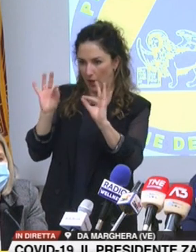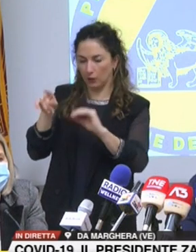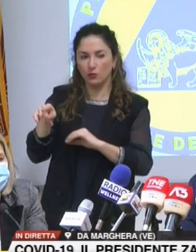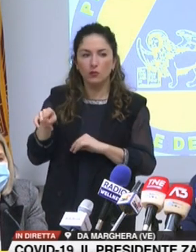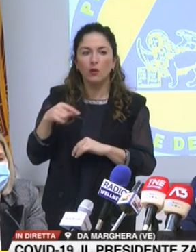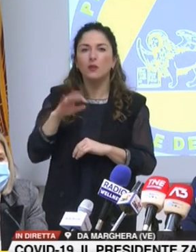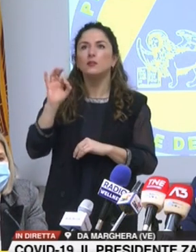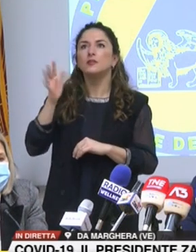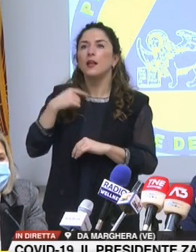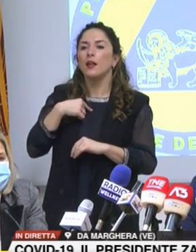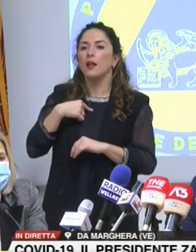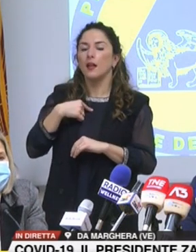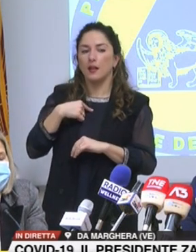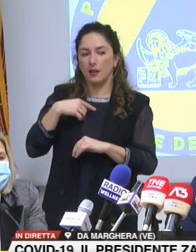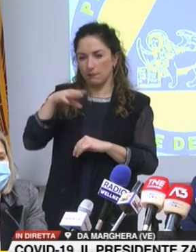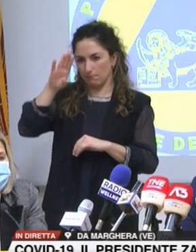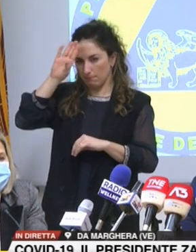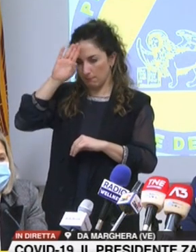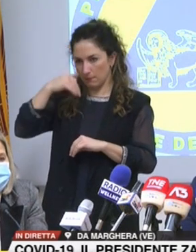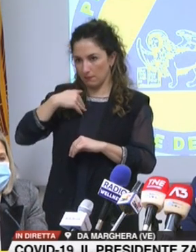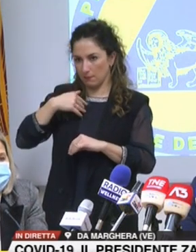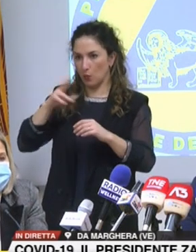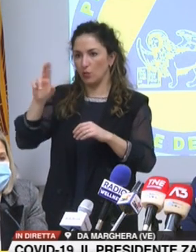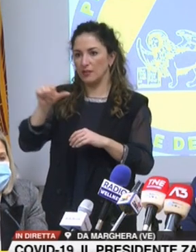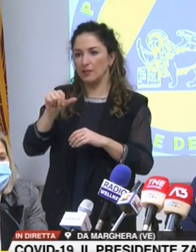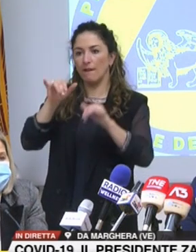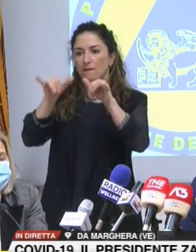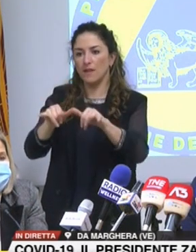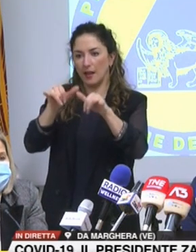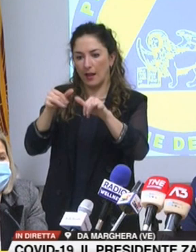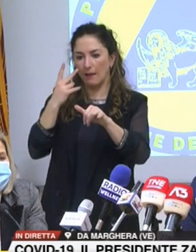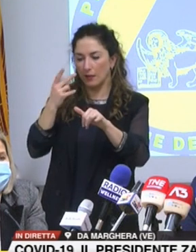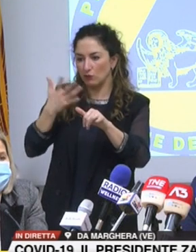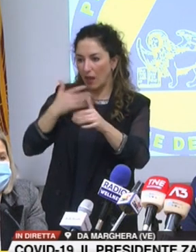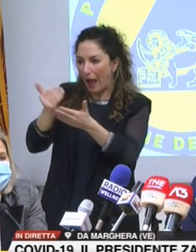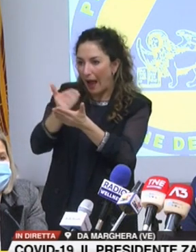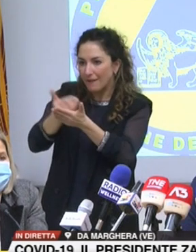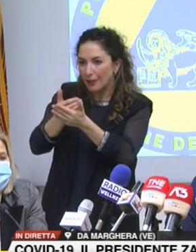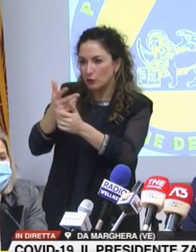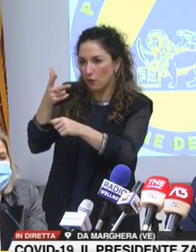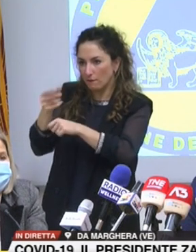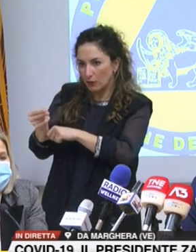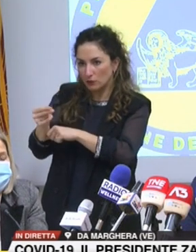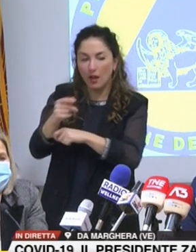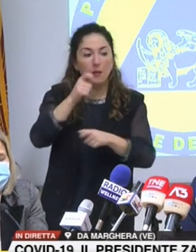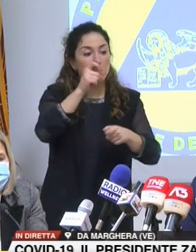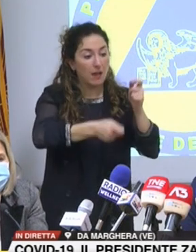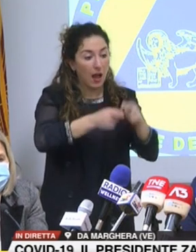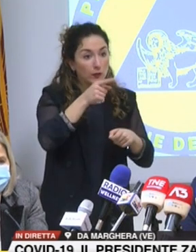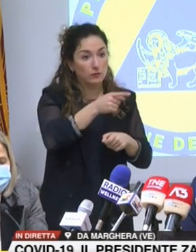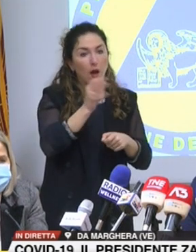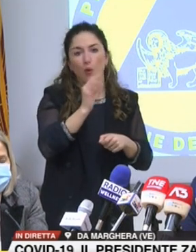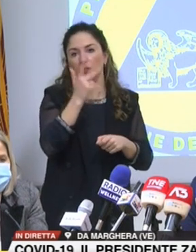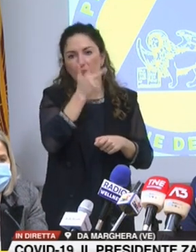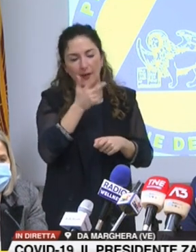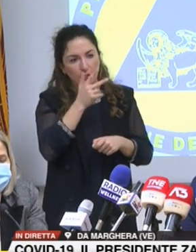sono a capo della gestione dell'USL di Venezia e vedo che avanzo vaccini e a Padova o ancora a Padova per dire a